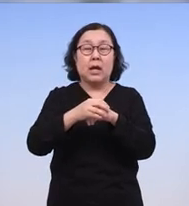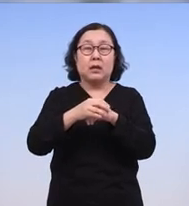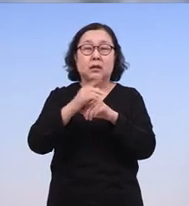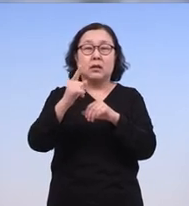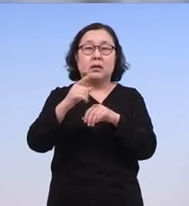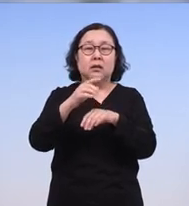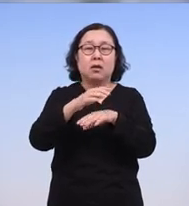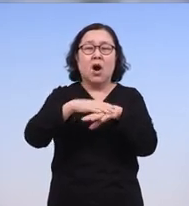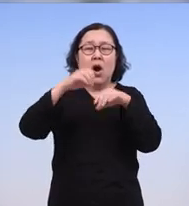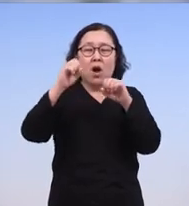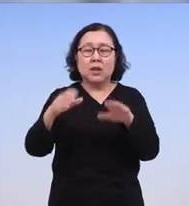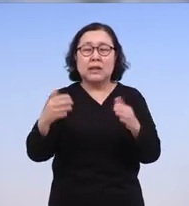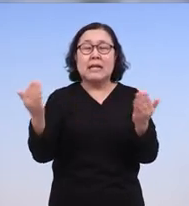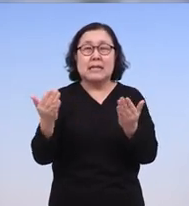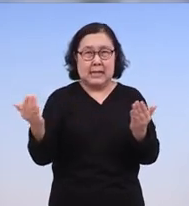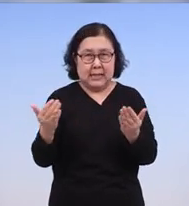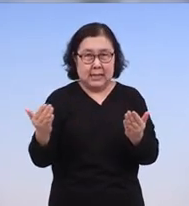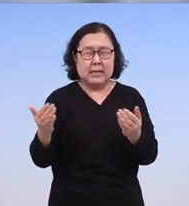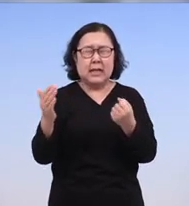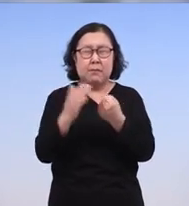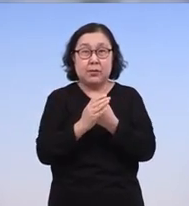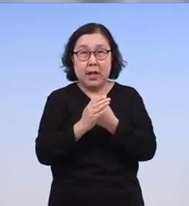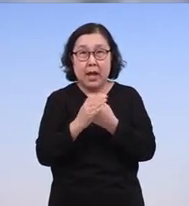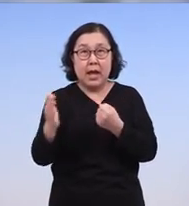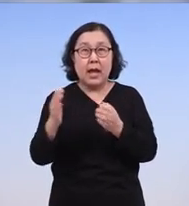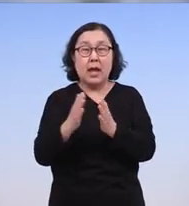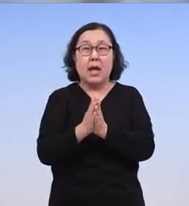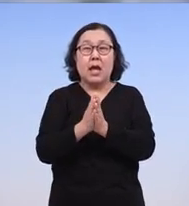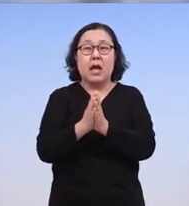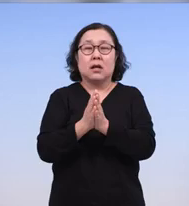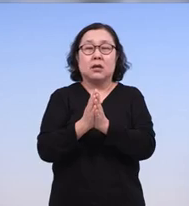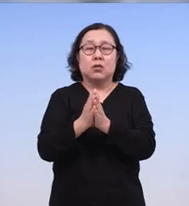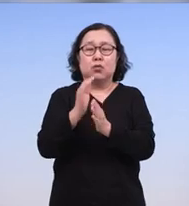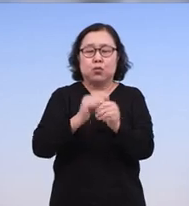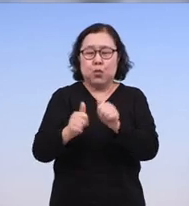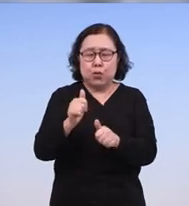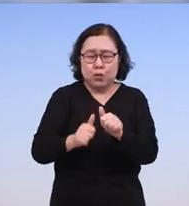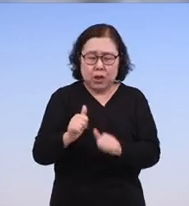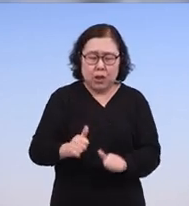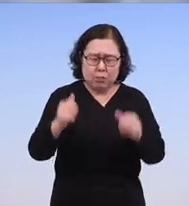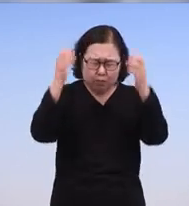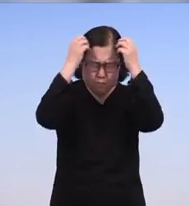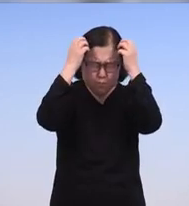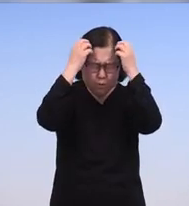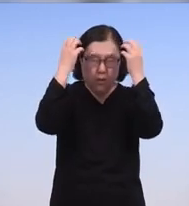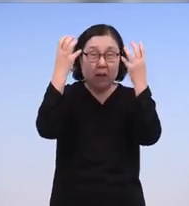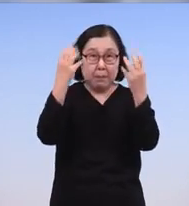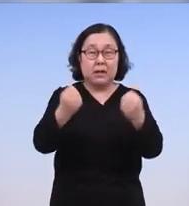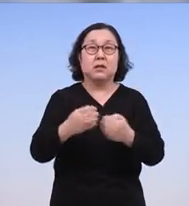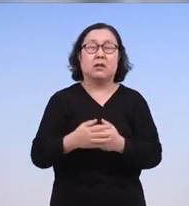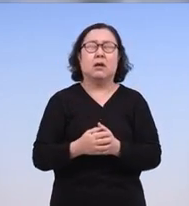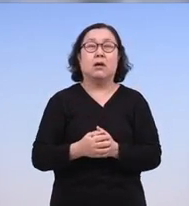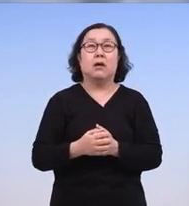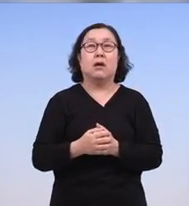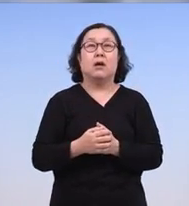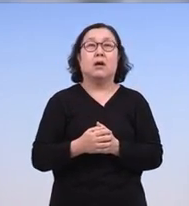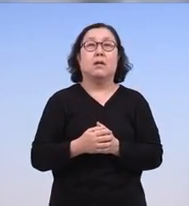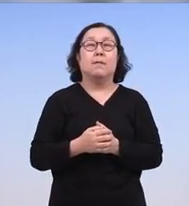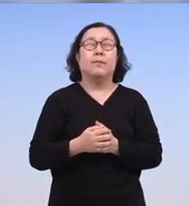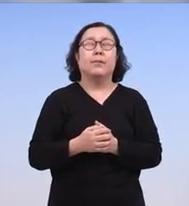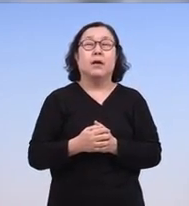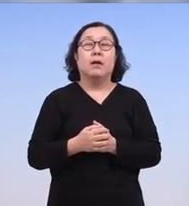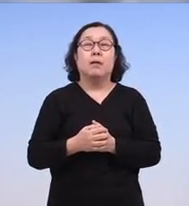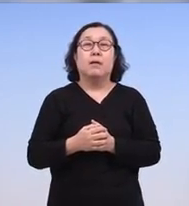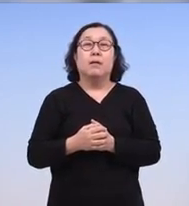공포를 떨치지 못하는 그 일들로 말미암아 후대가 얼마나 고생합니까? 그 책에도 보면은